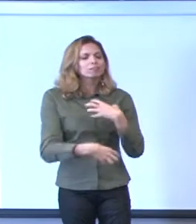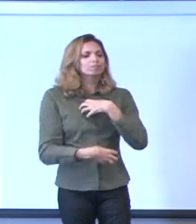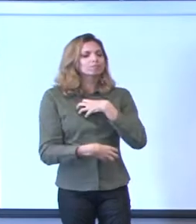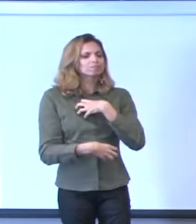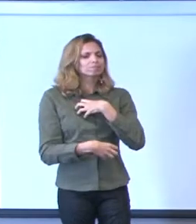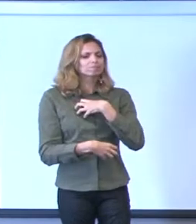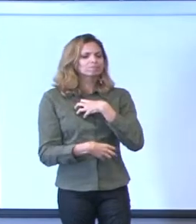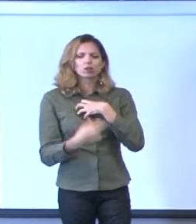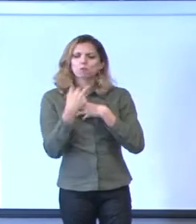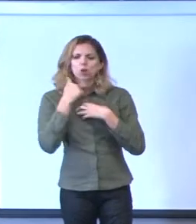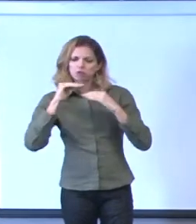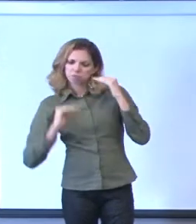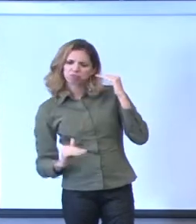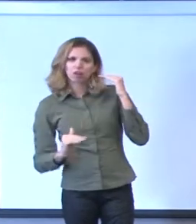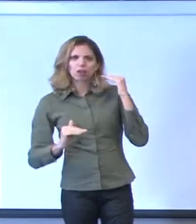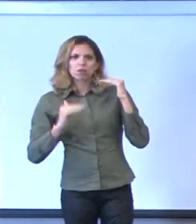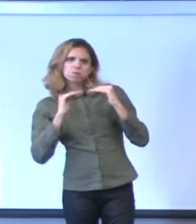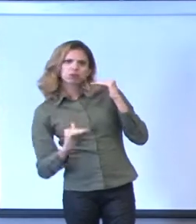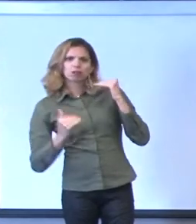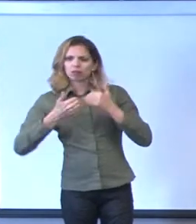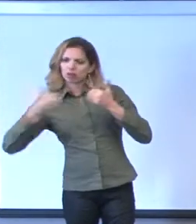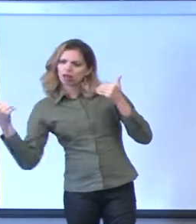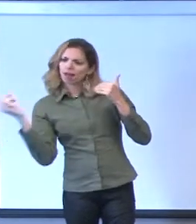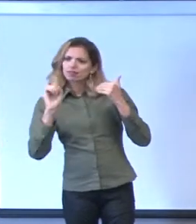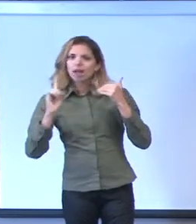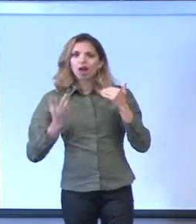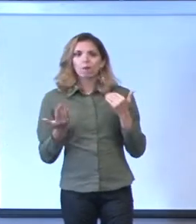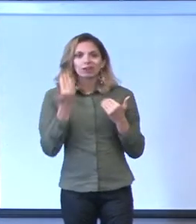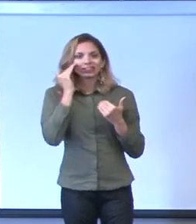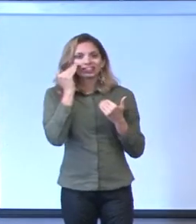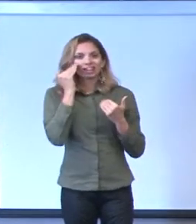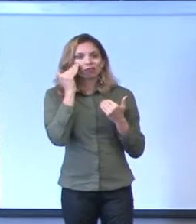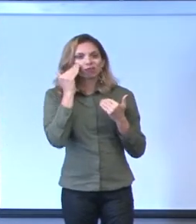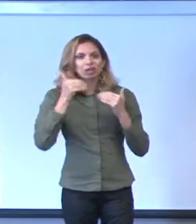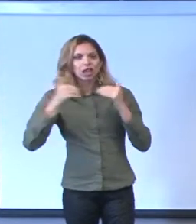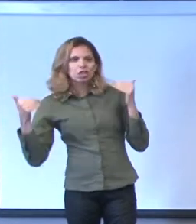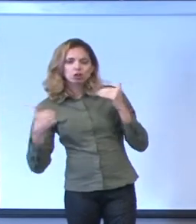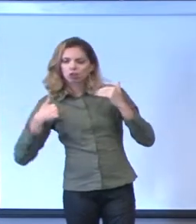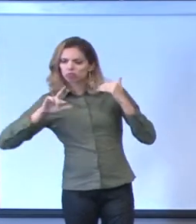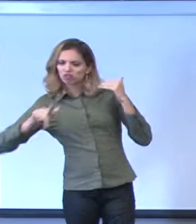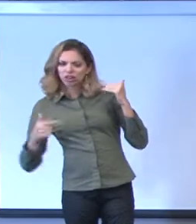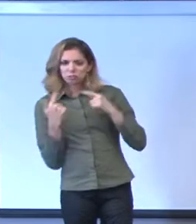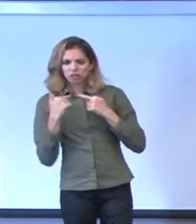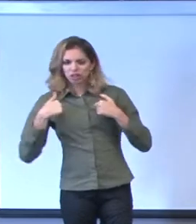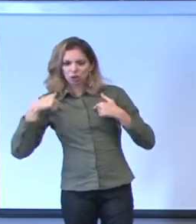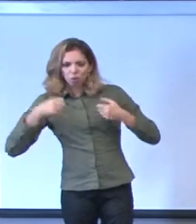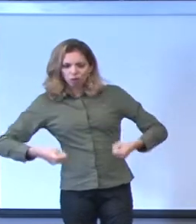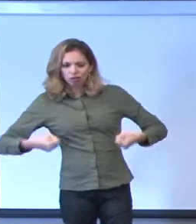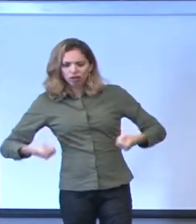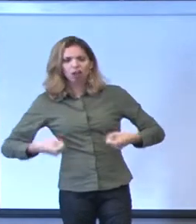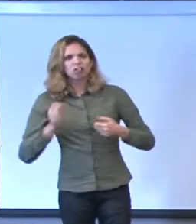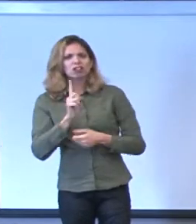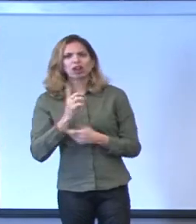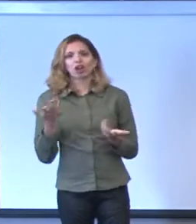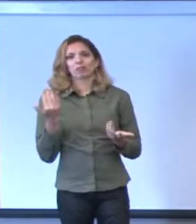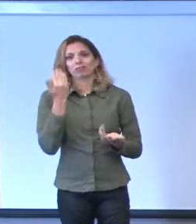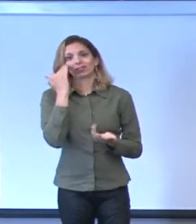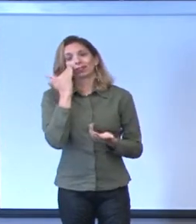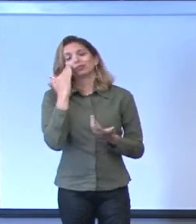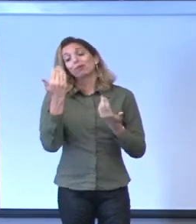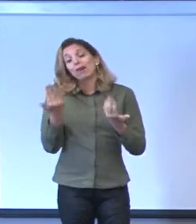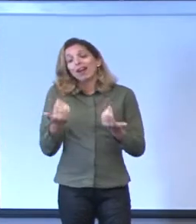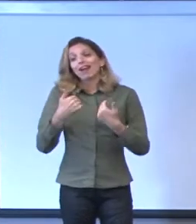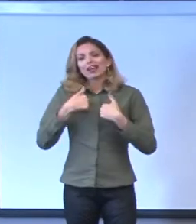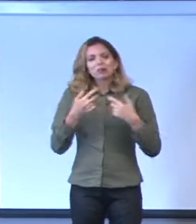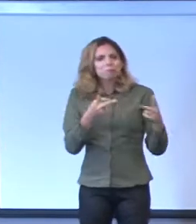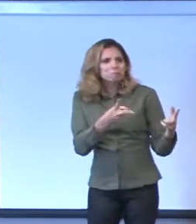que ele estava sendo ali excluso, estava sendo algo diferente para todos os outros. Então, para mim,